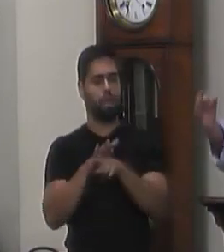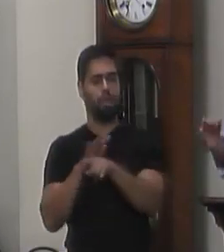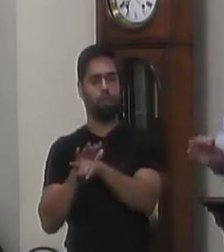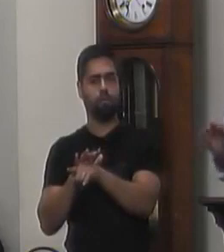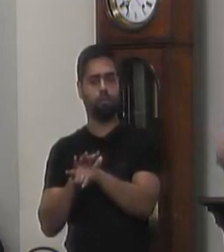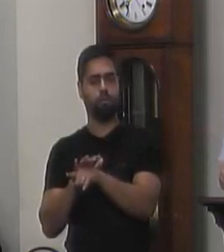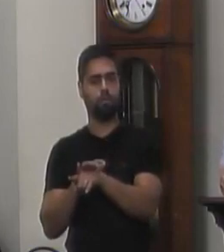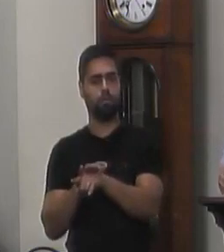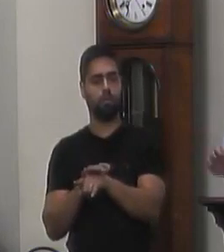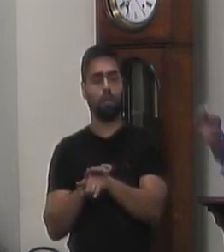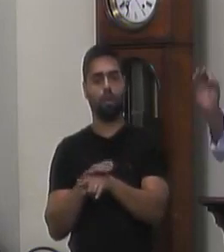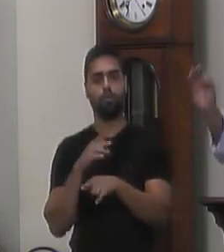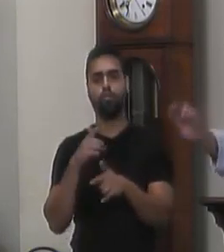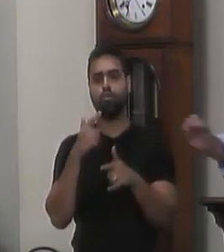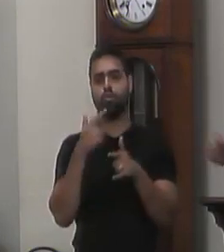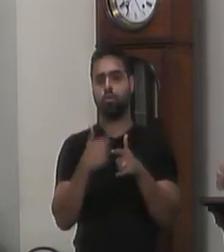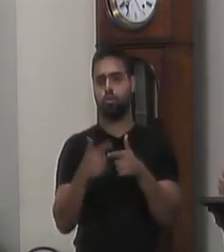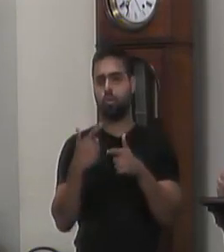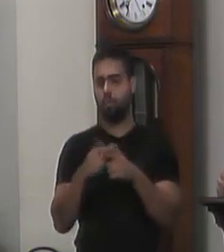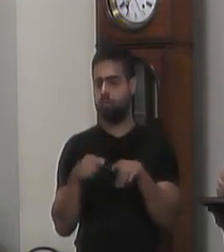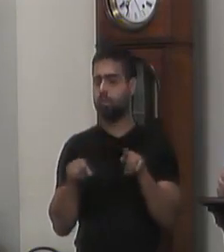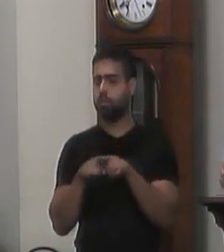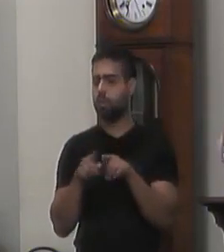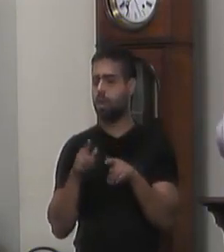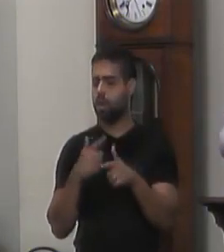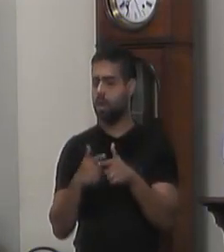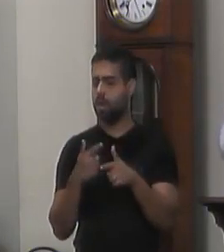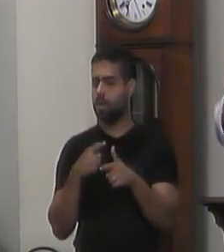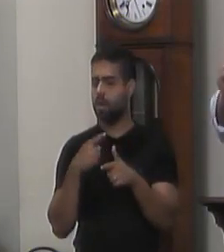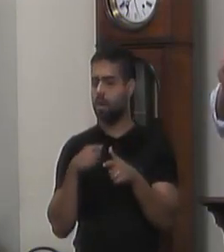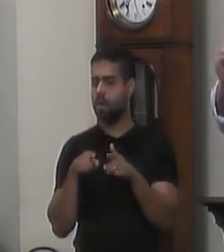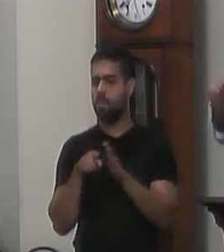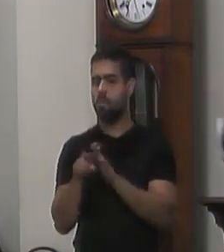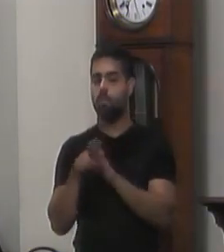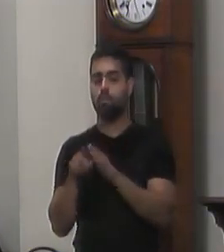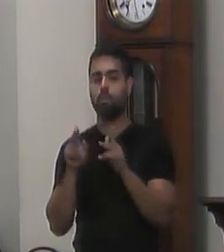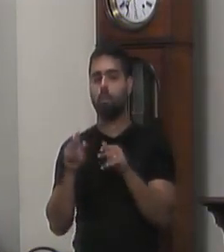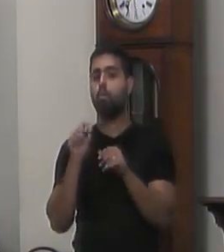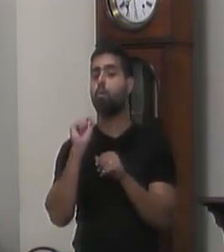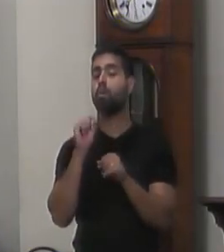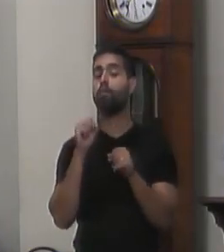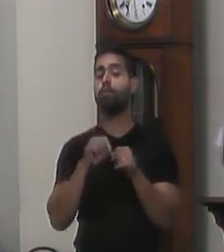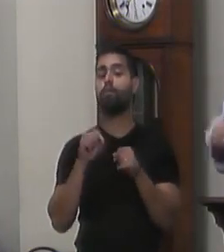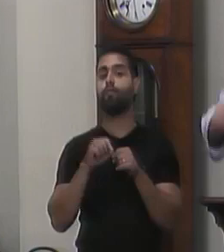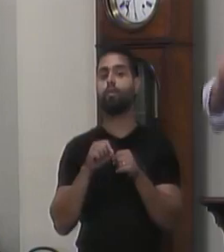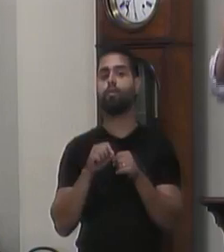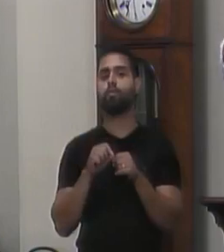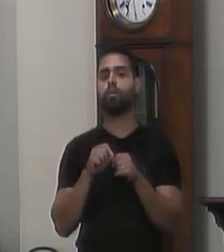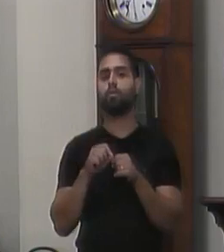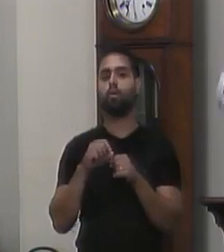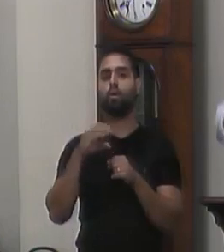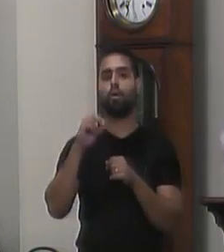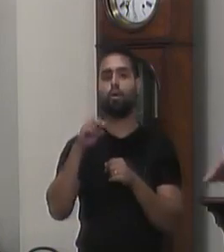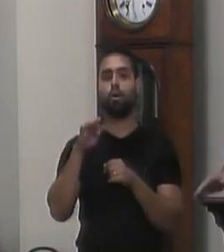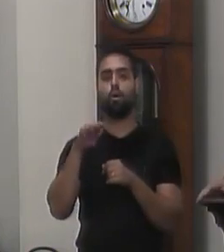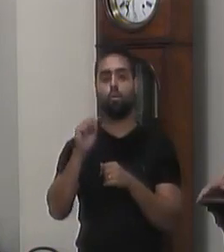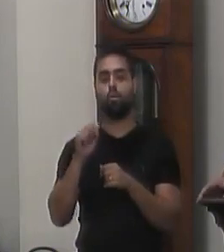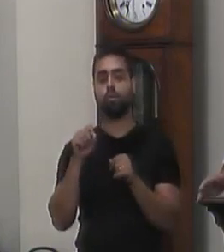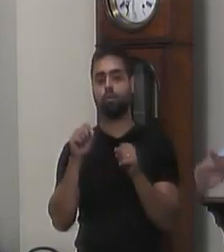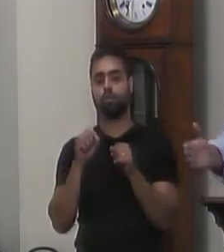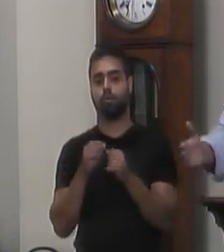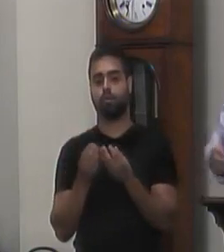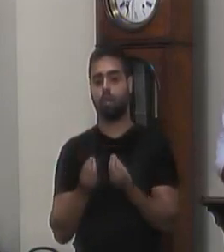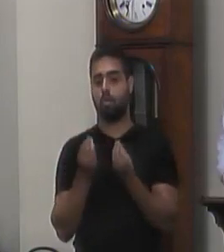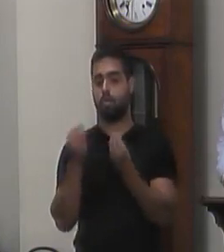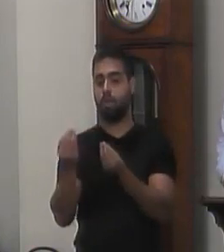do mesmo problema, acho que das mesmas perguntas. O que vai ser feito com a conta que está sendo emitida?